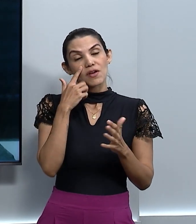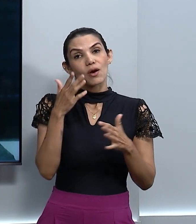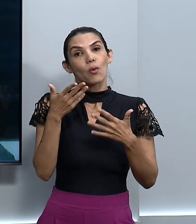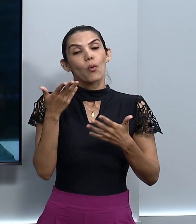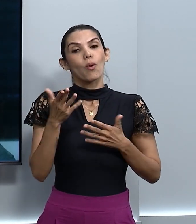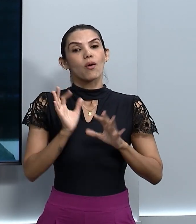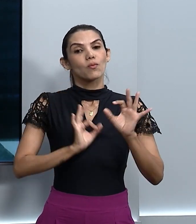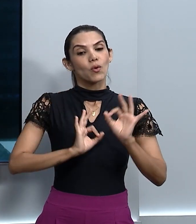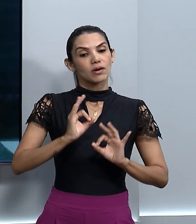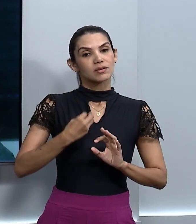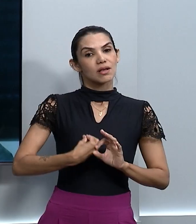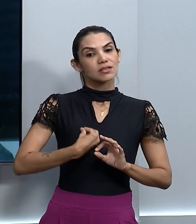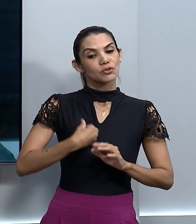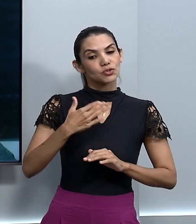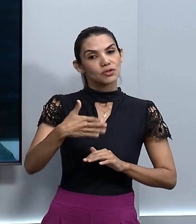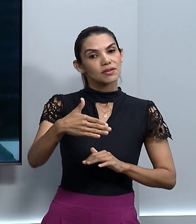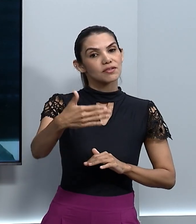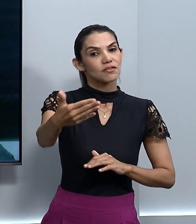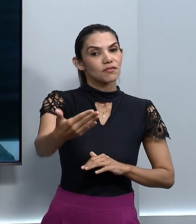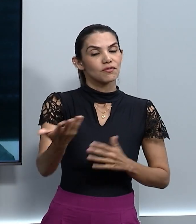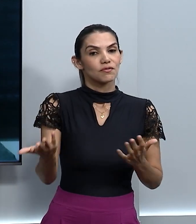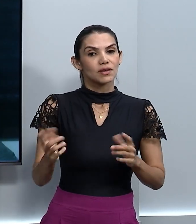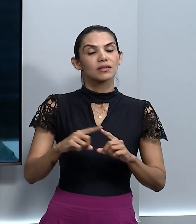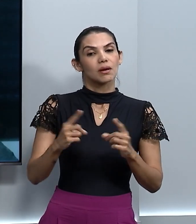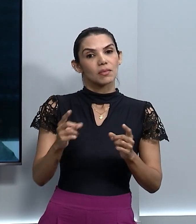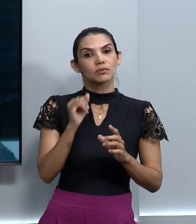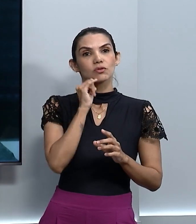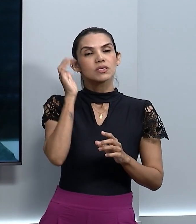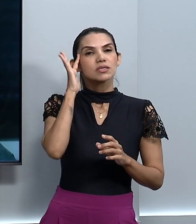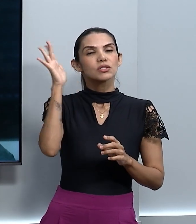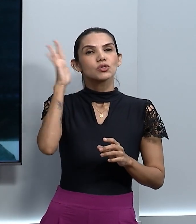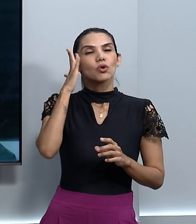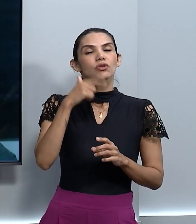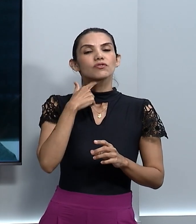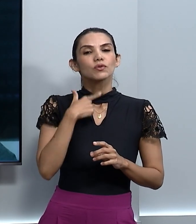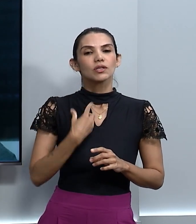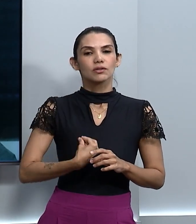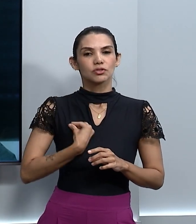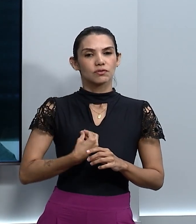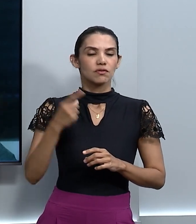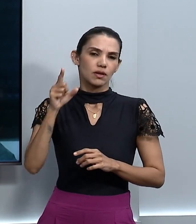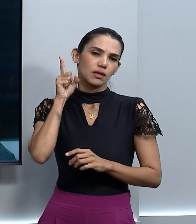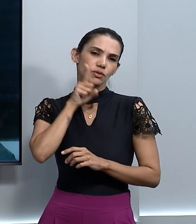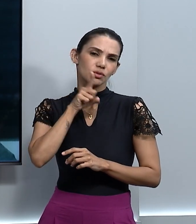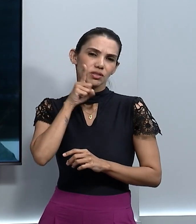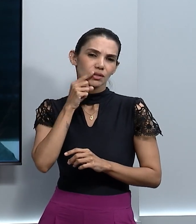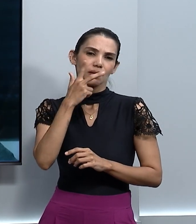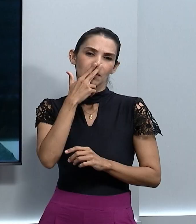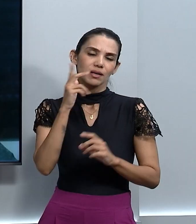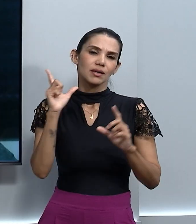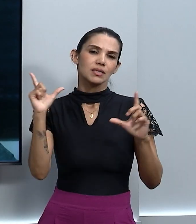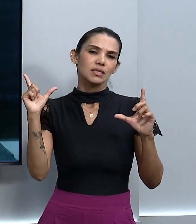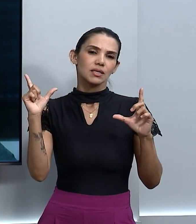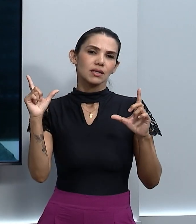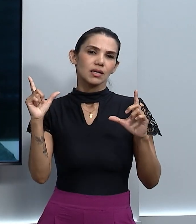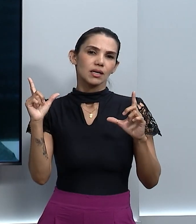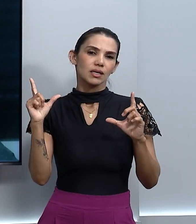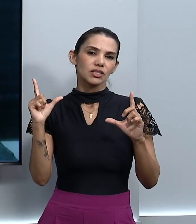vida que ela tem. Mas eu concordo com a premissa, né? Esse sonho americano, ele vem sendo cada vez